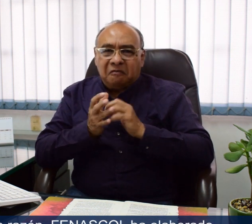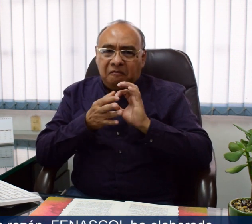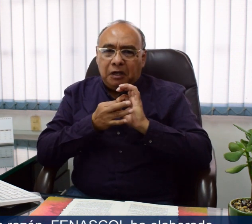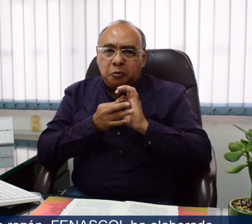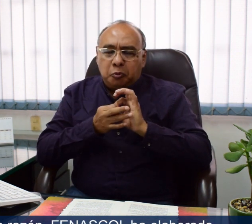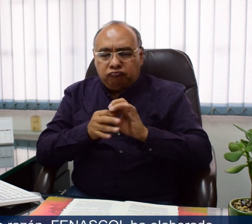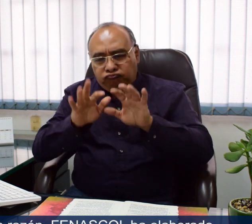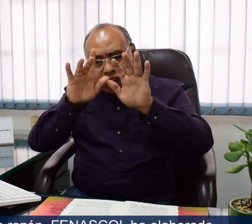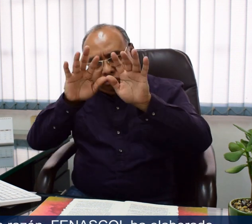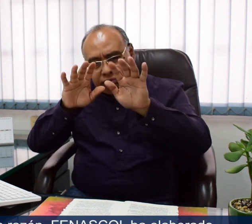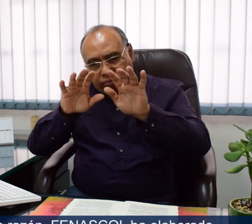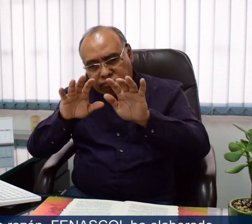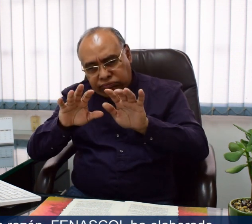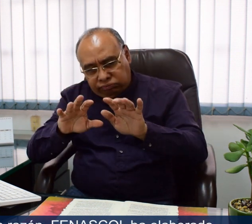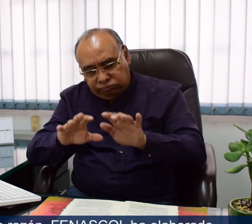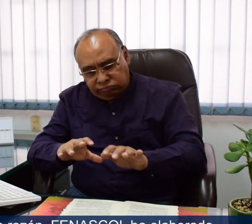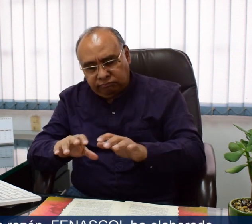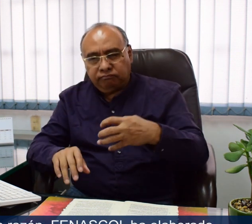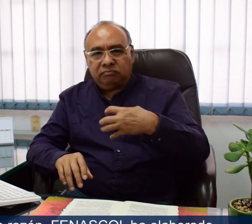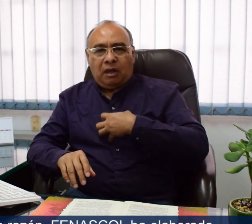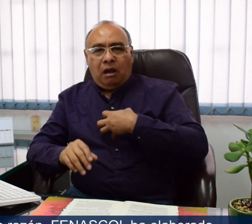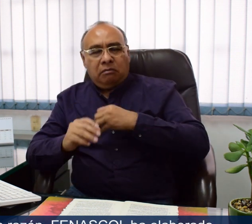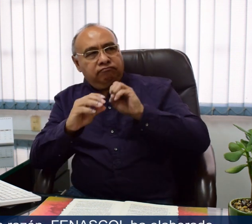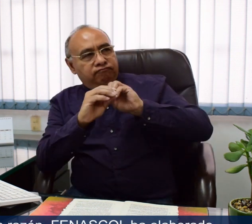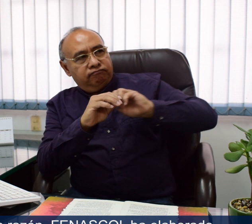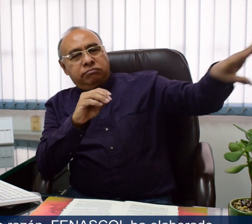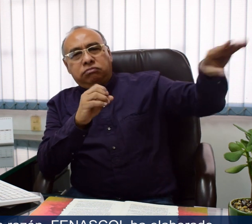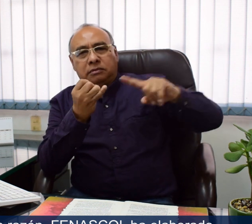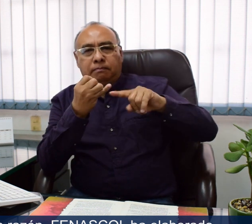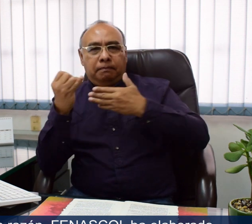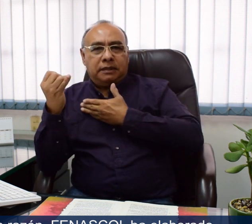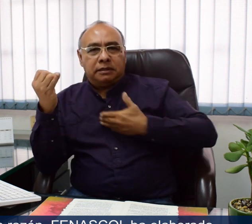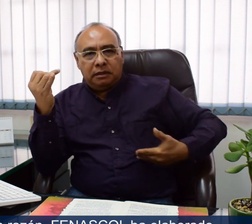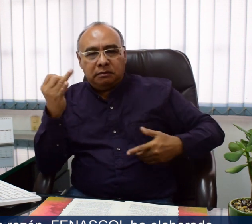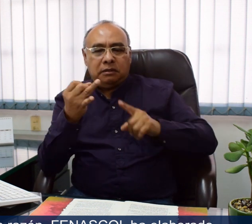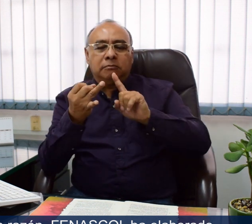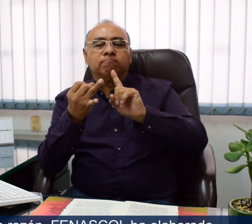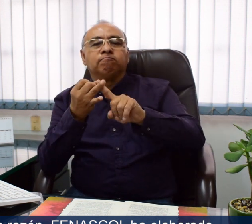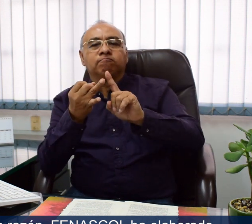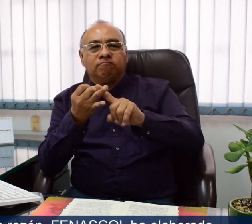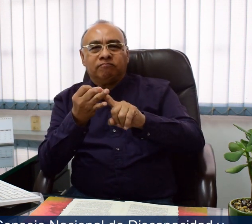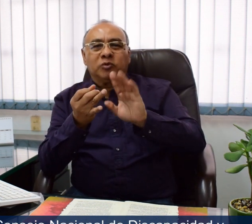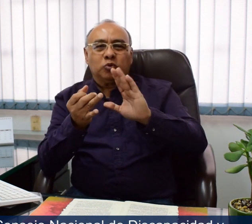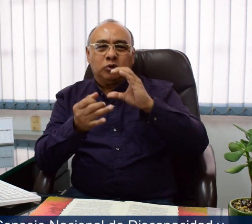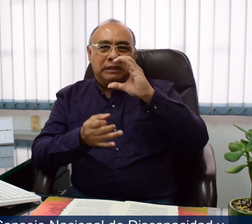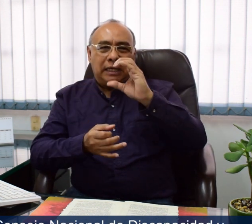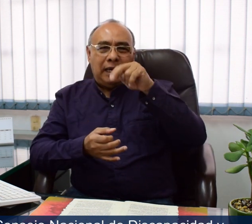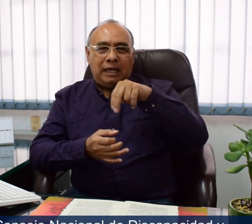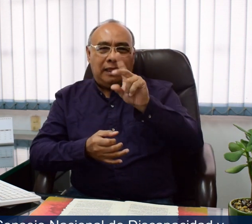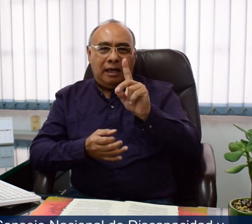Por esta razón, FENASCOL ha elaborado y enviado quejas a la Presidencia, al Consejo Nacional